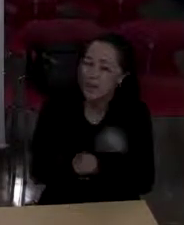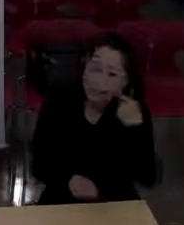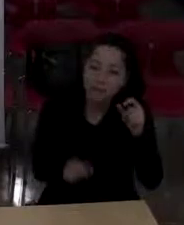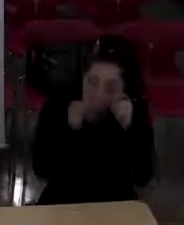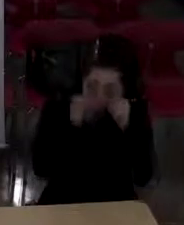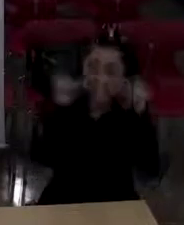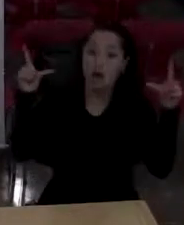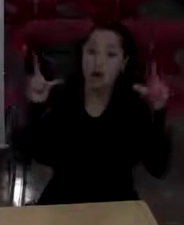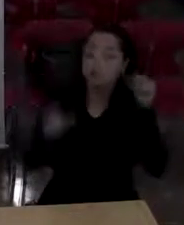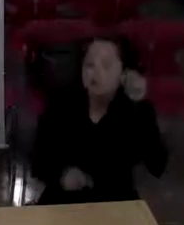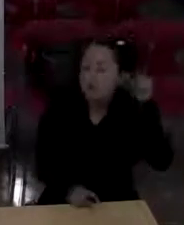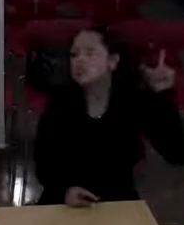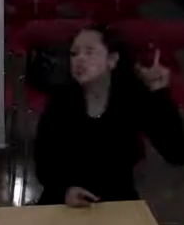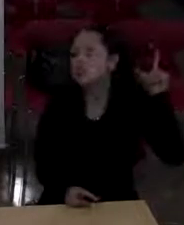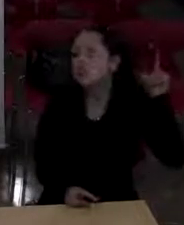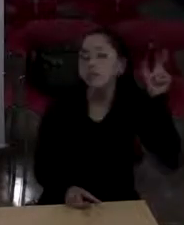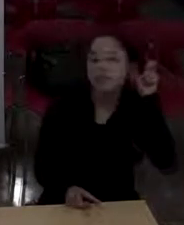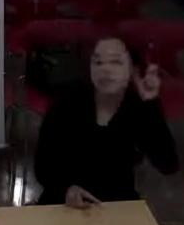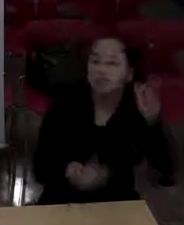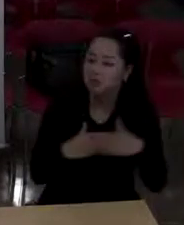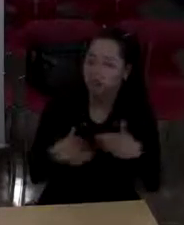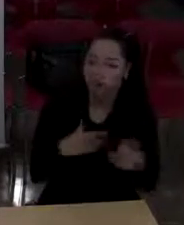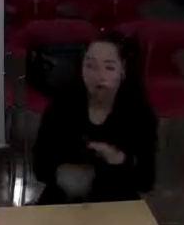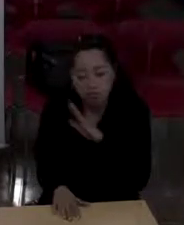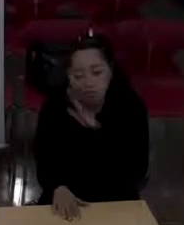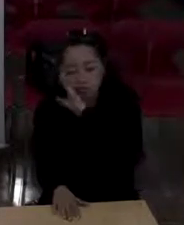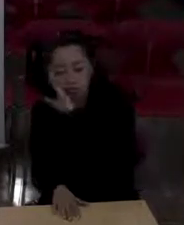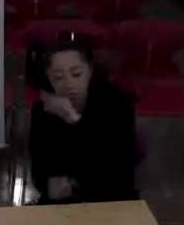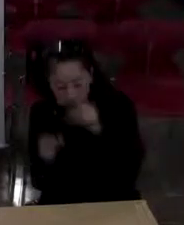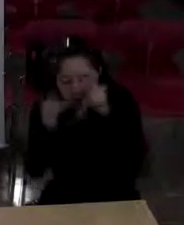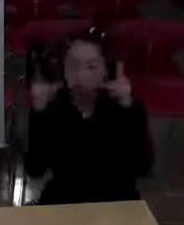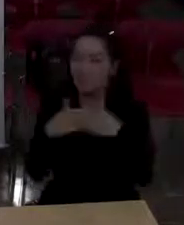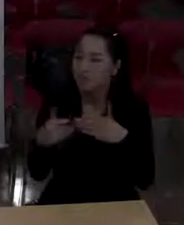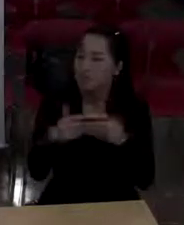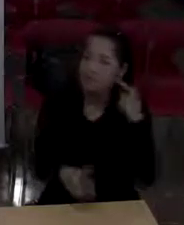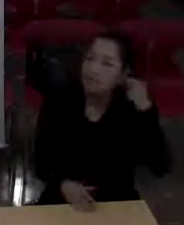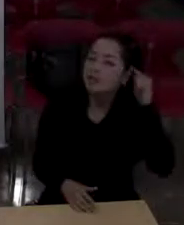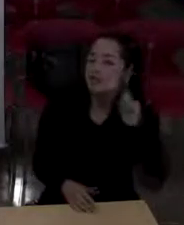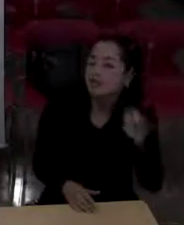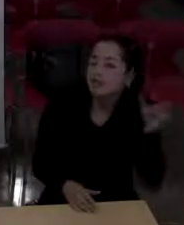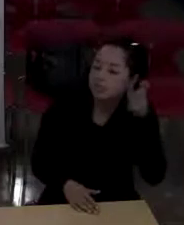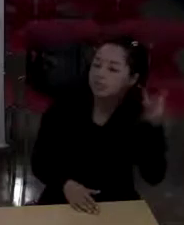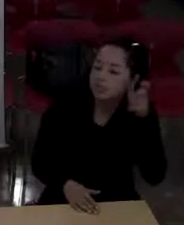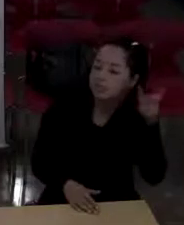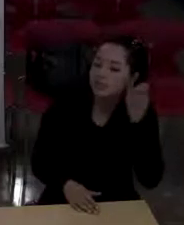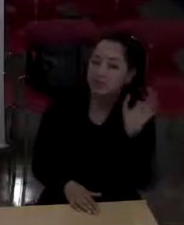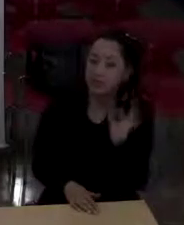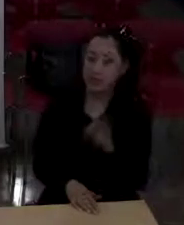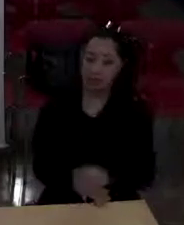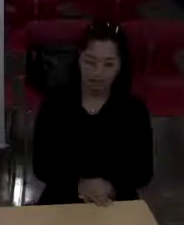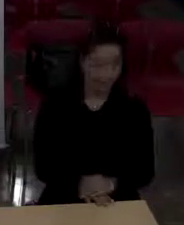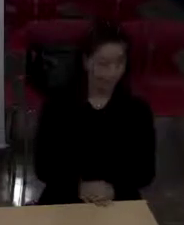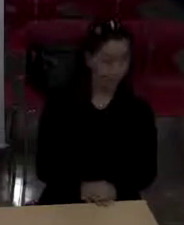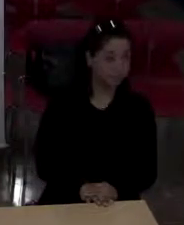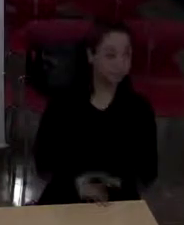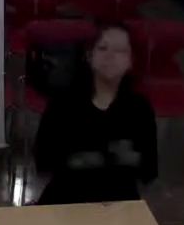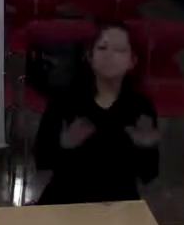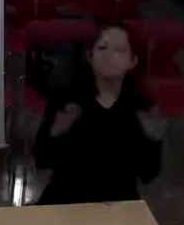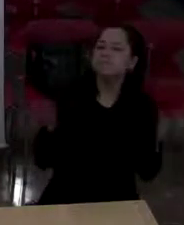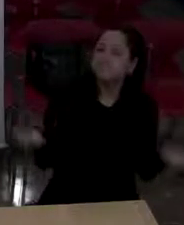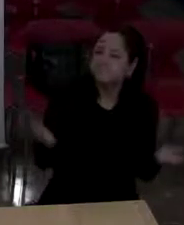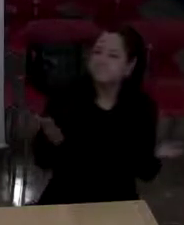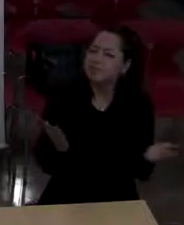hemos hablado, pues es para el desarrollo de una lengua. Si se percibe o diagnostica una pérdida auditiva, se le debe preparar al bebé